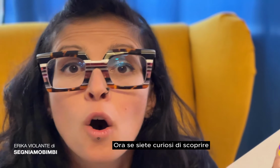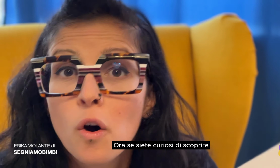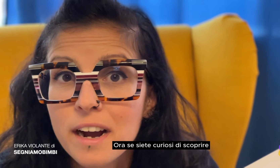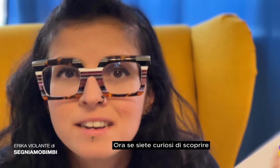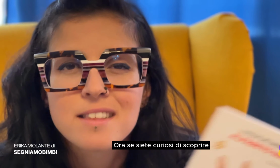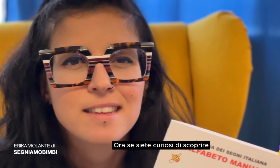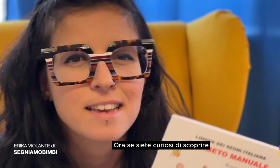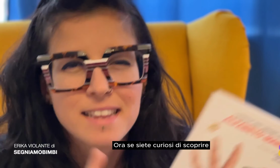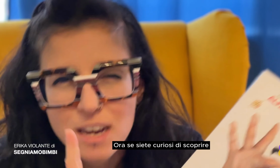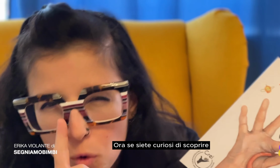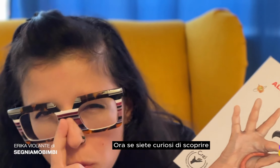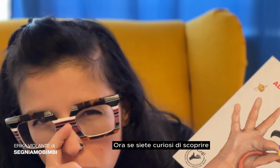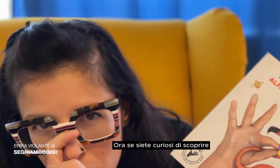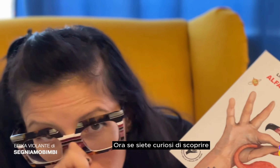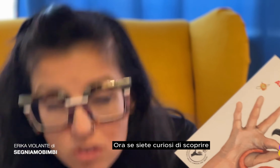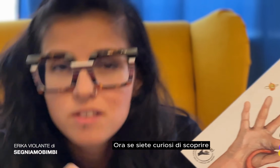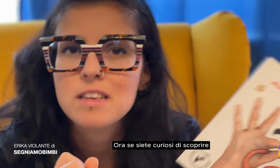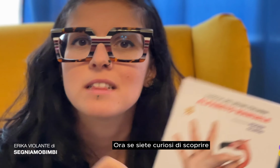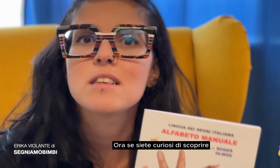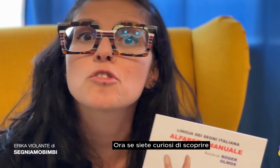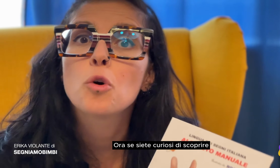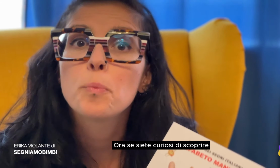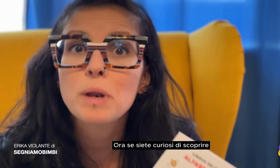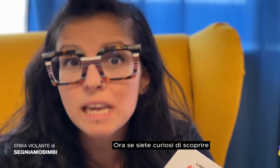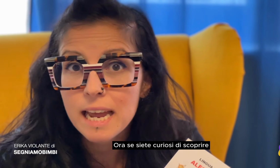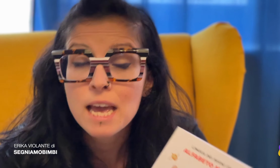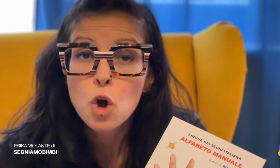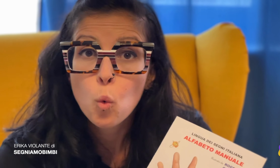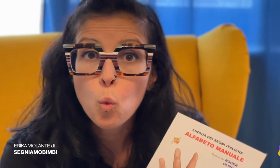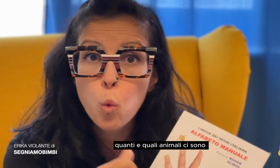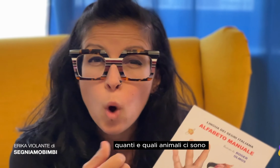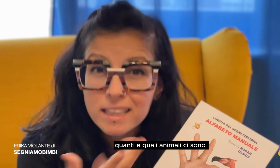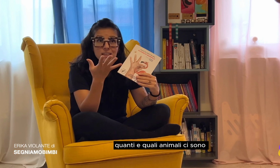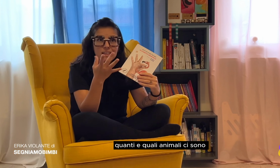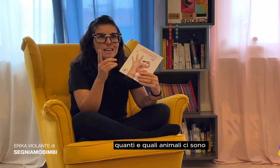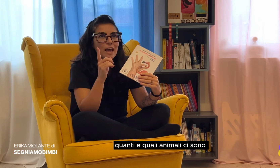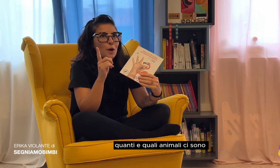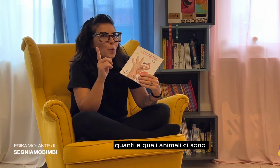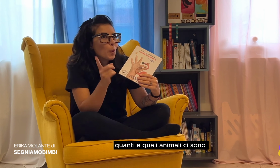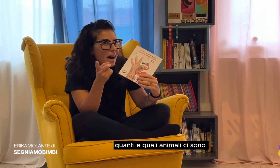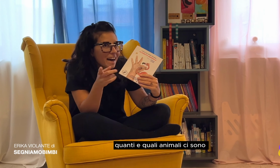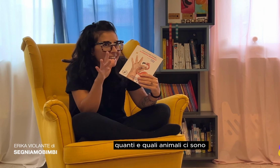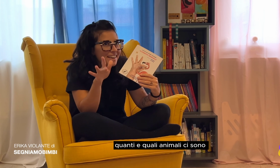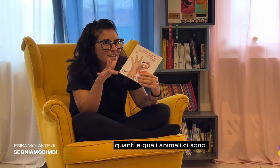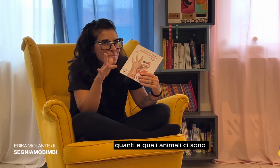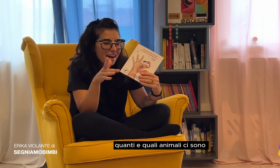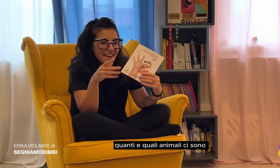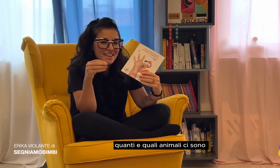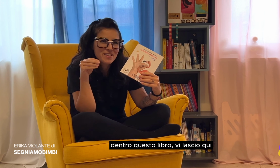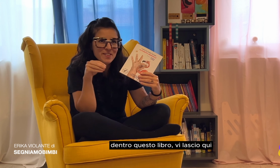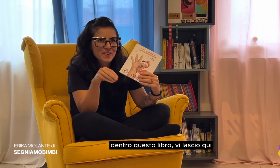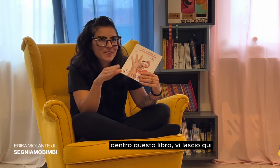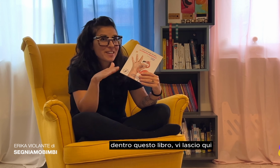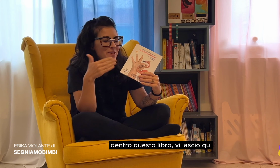Ora, se siete curiosi di scoprire quanti e quali animali ci sono dentro